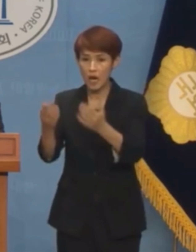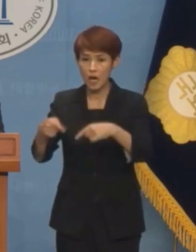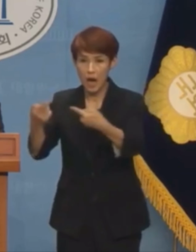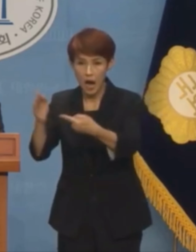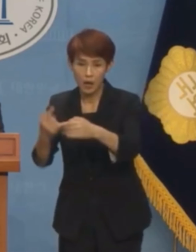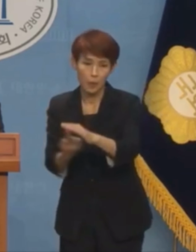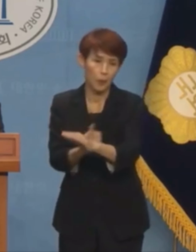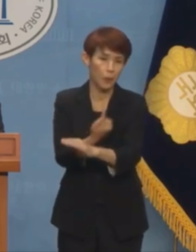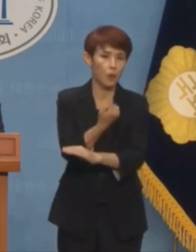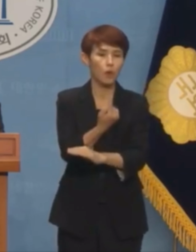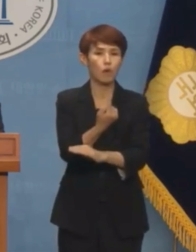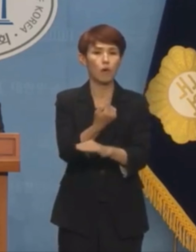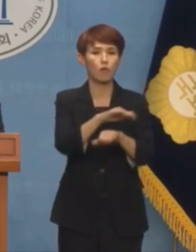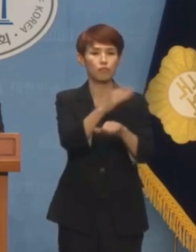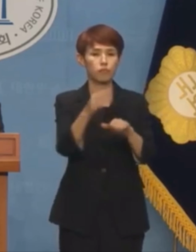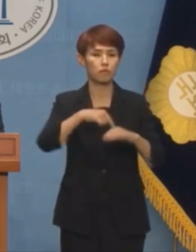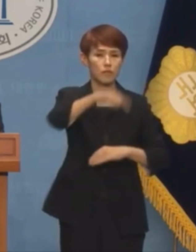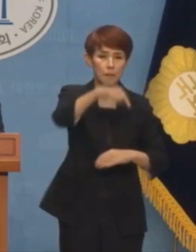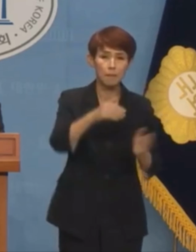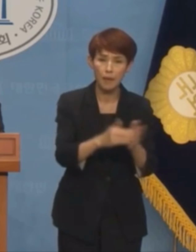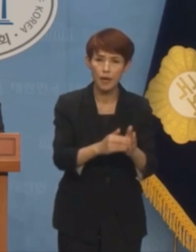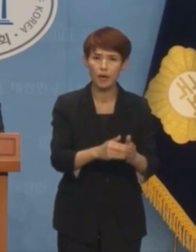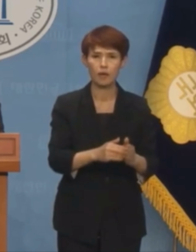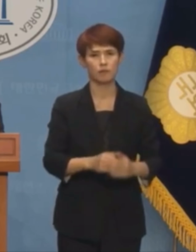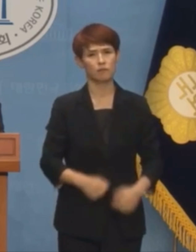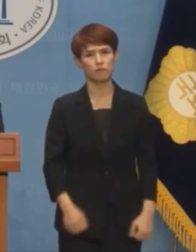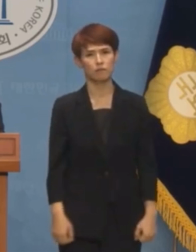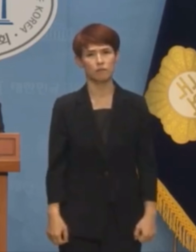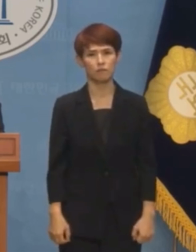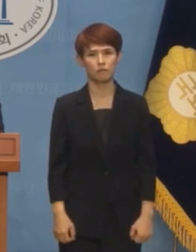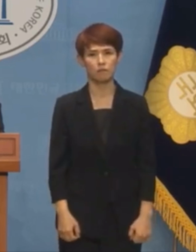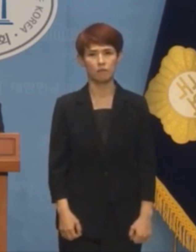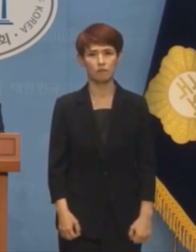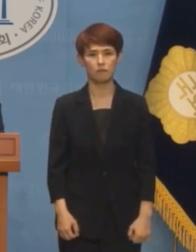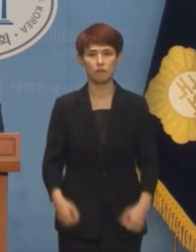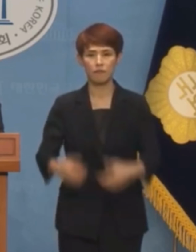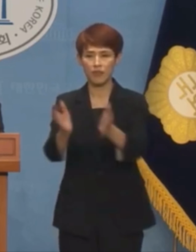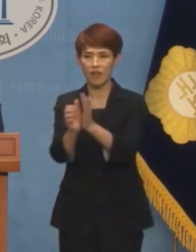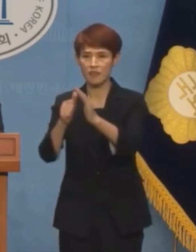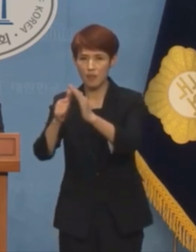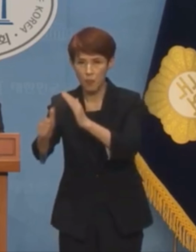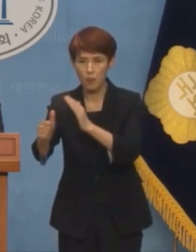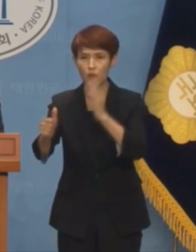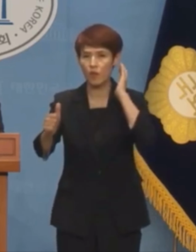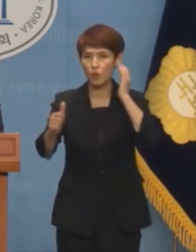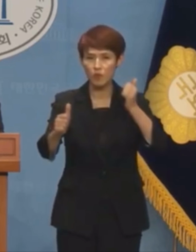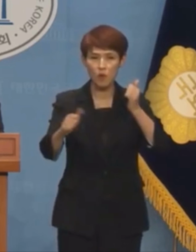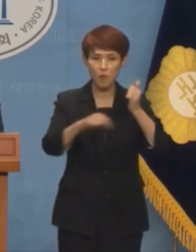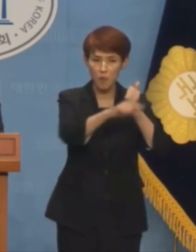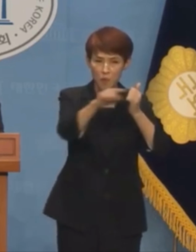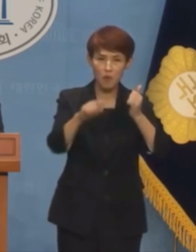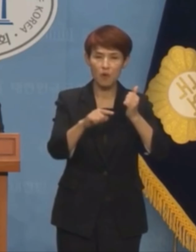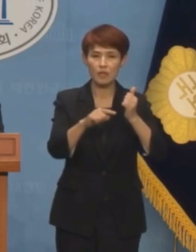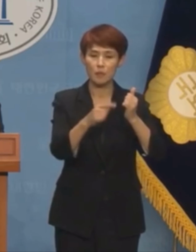혼자 참배하는 길을 택한 겁니다 뻘쭘하니 단체 대표와 대통령실 식구들을